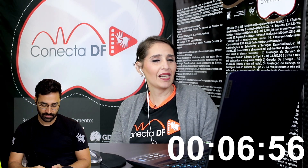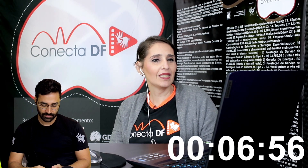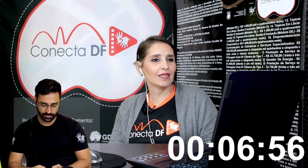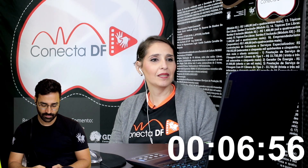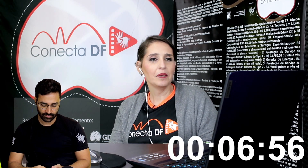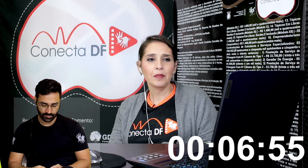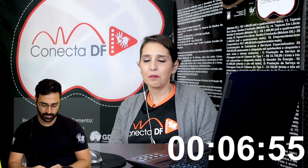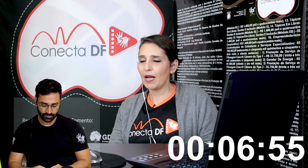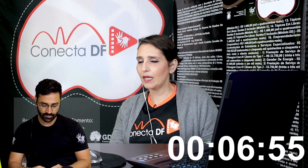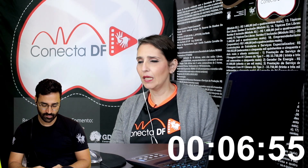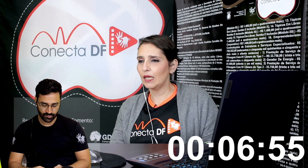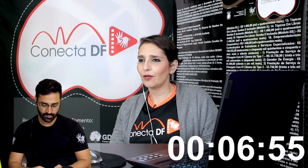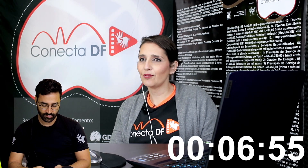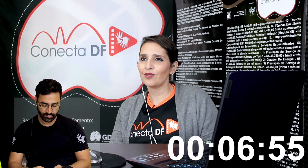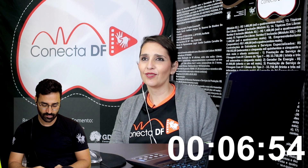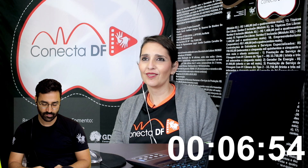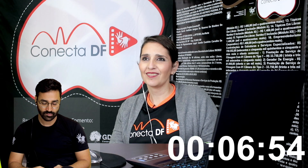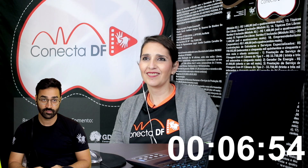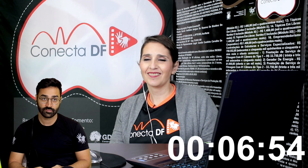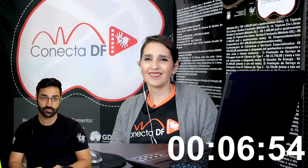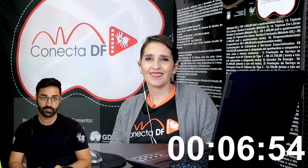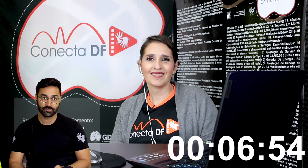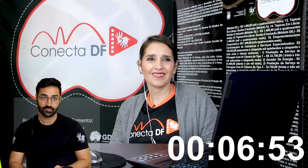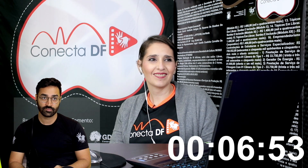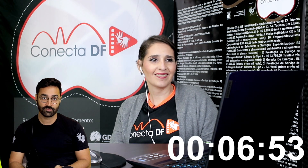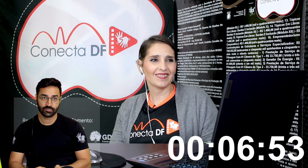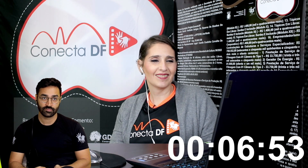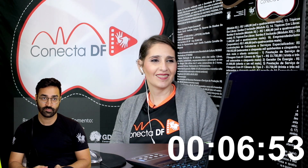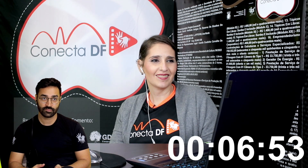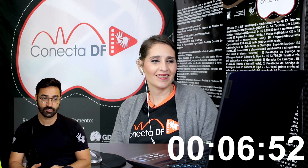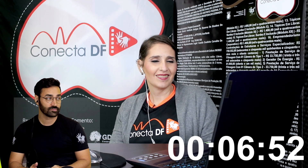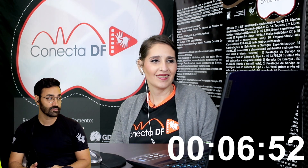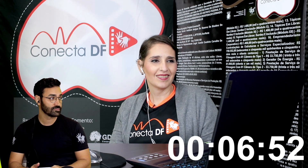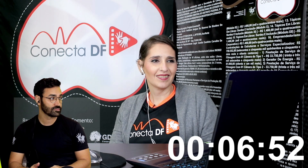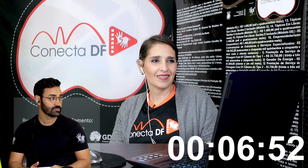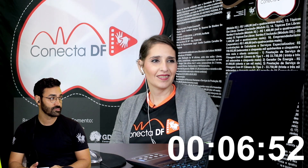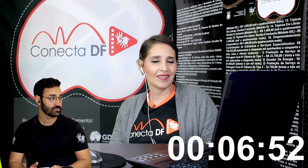Por nada. Marquinhos.